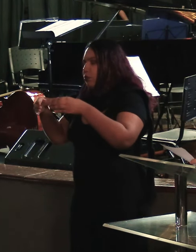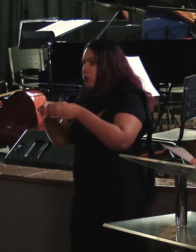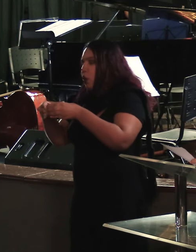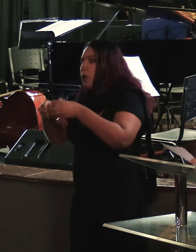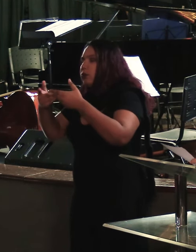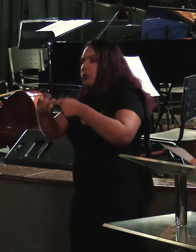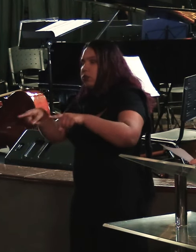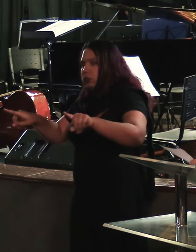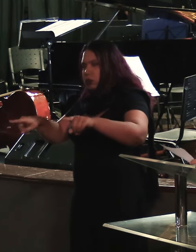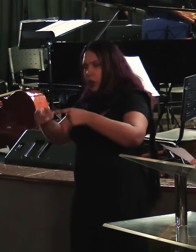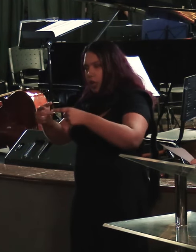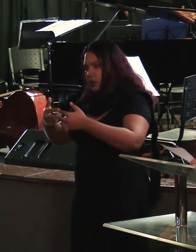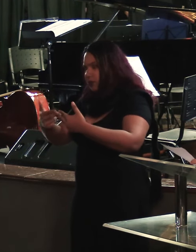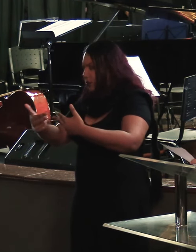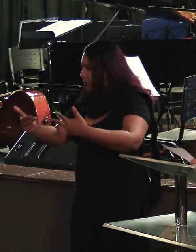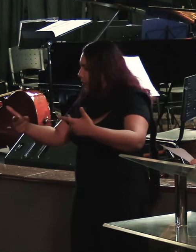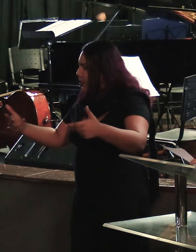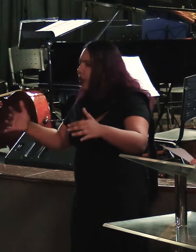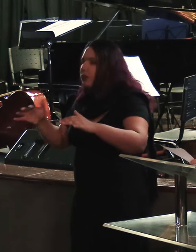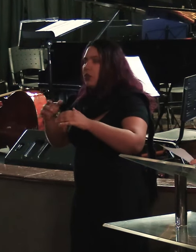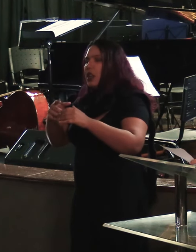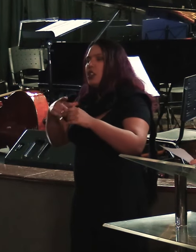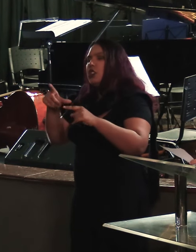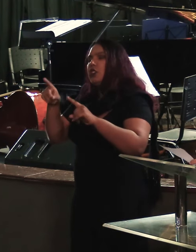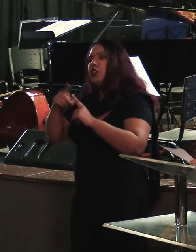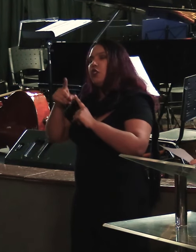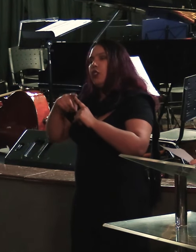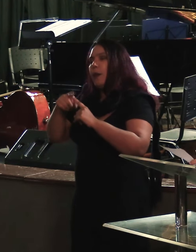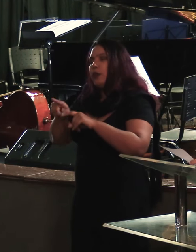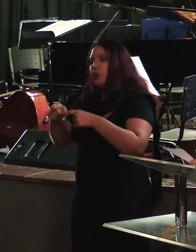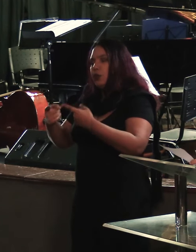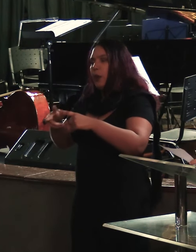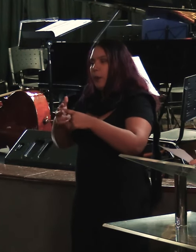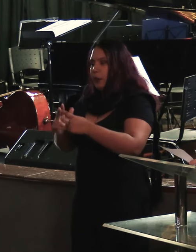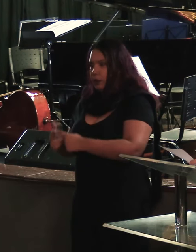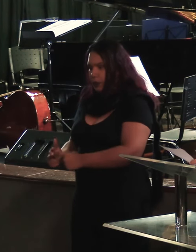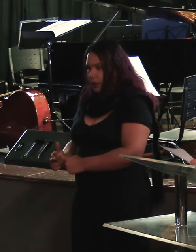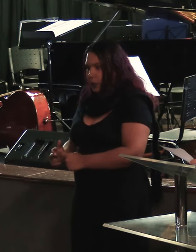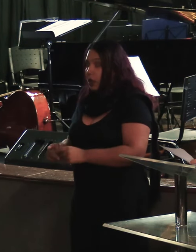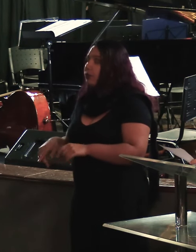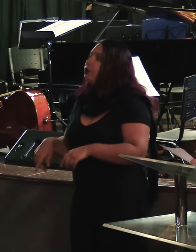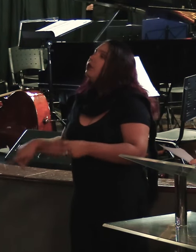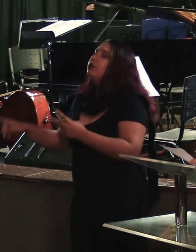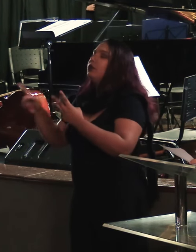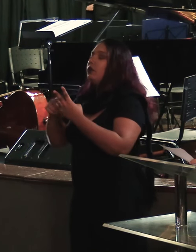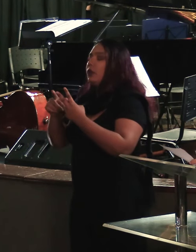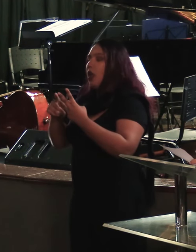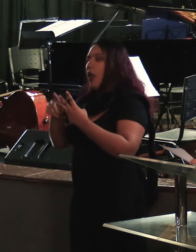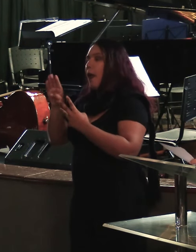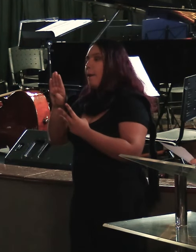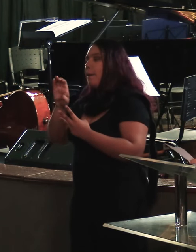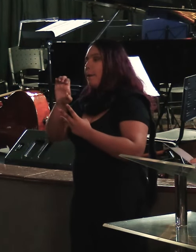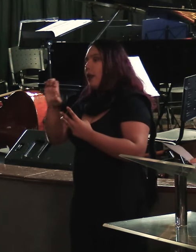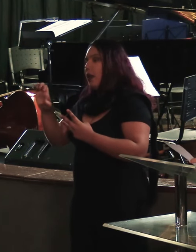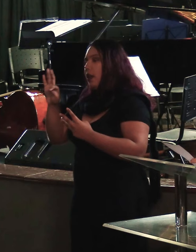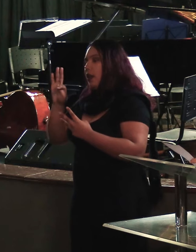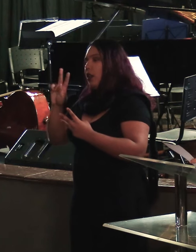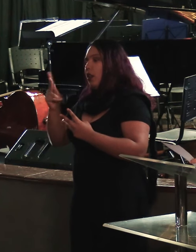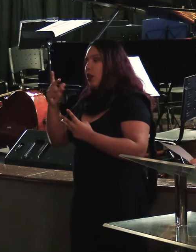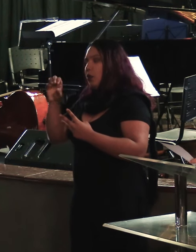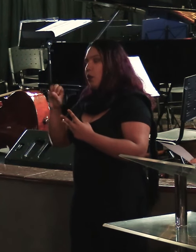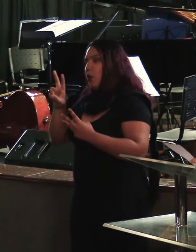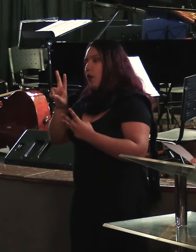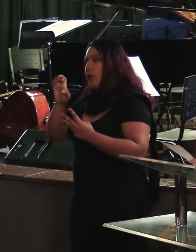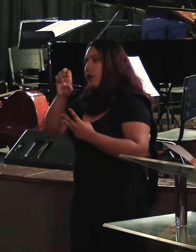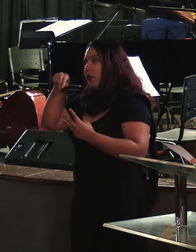variadas formações instrumental. Ludwig van Beethoven, compositor alemão do período de